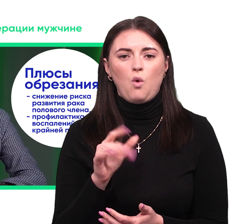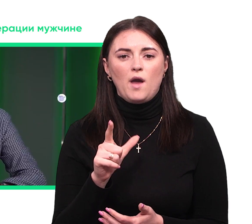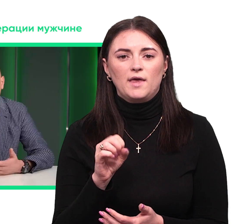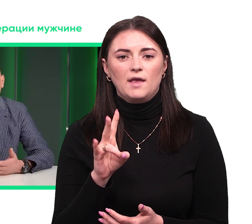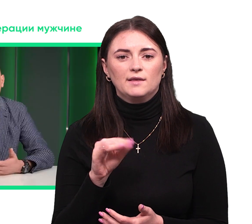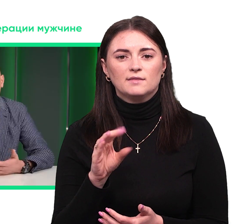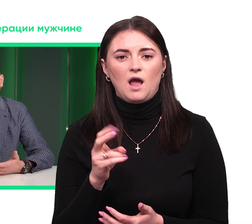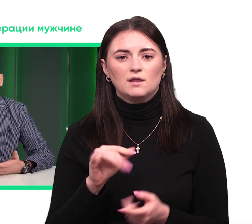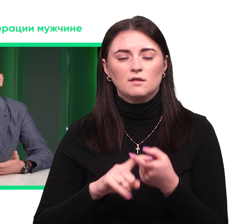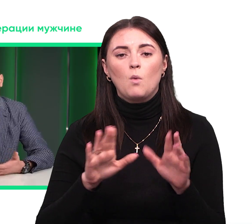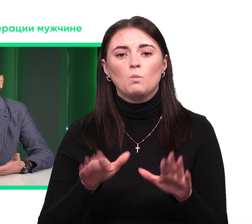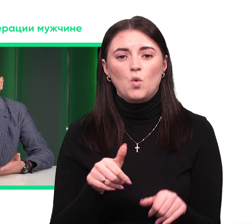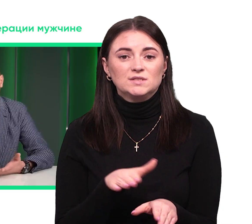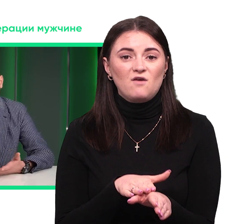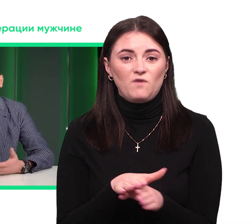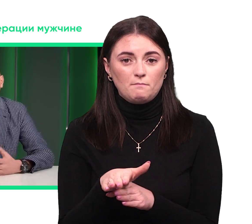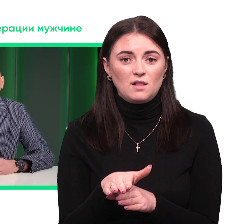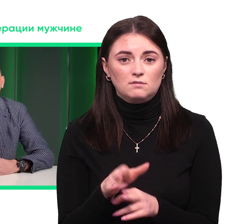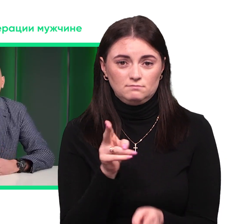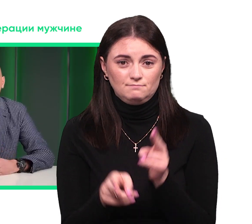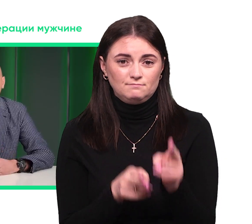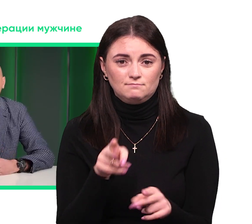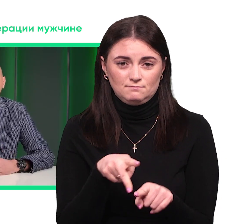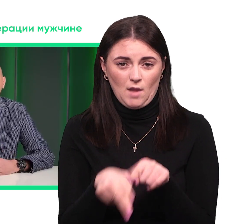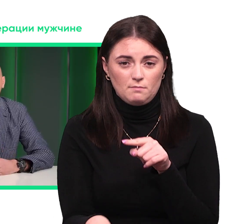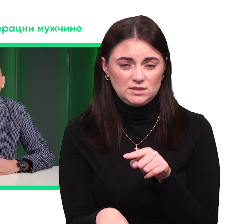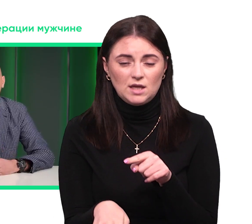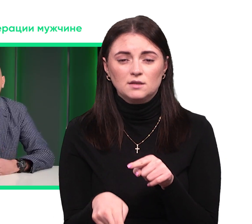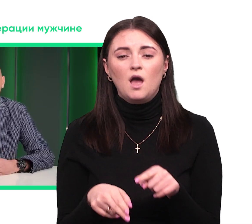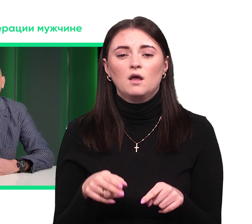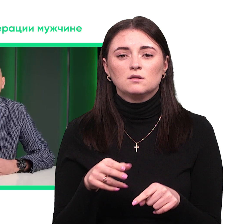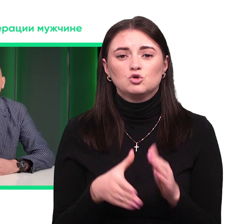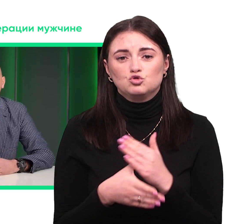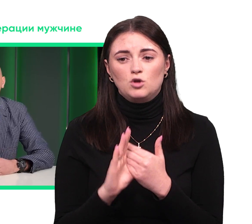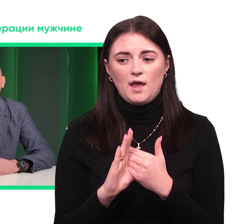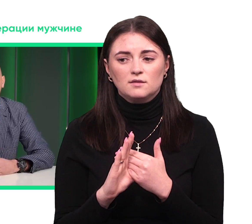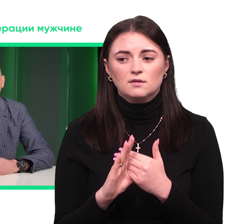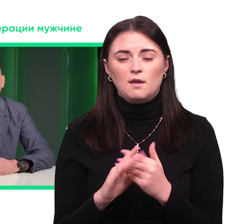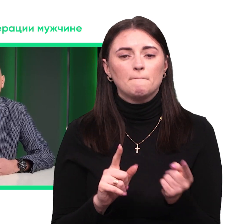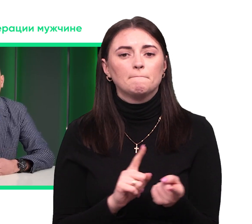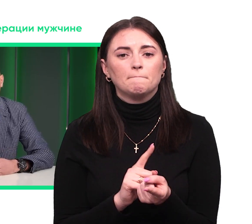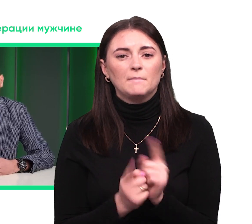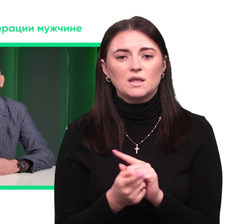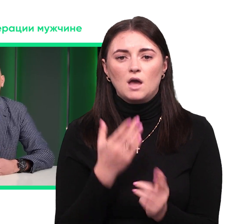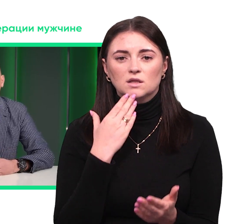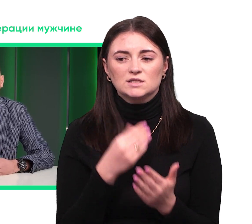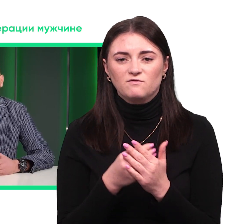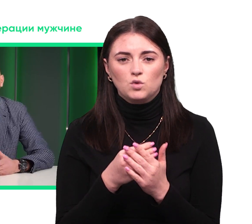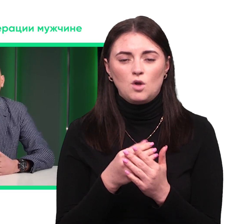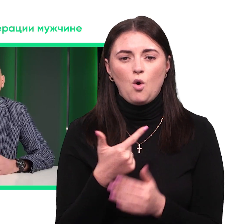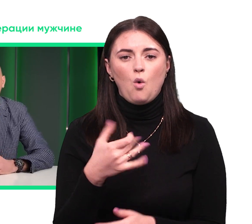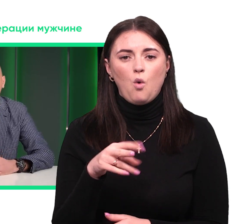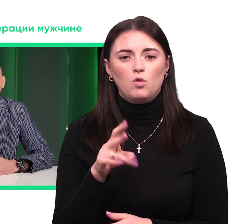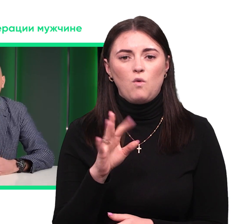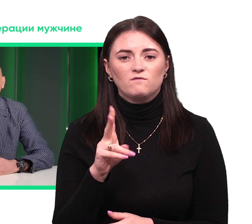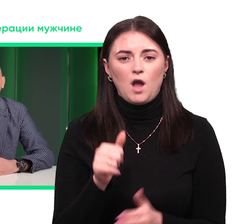что после выполнения циркумцизии, после выполнения обрезания, половой член меняет свой, головка полового члена